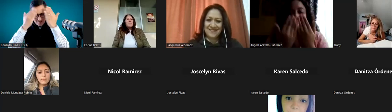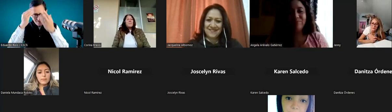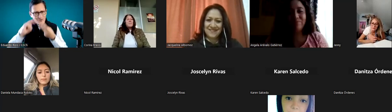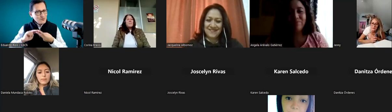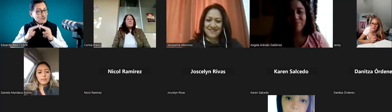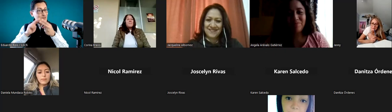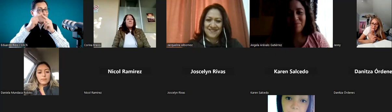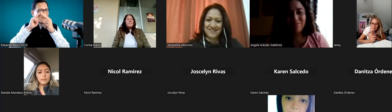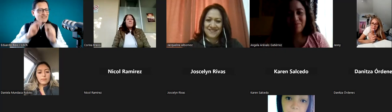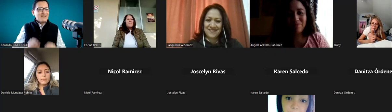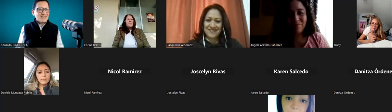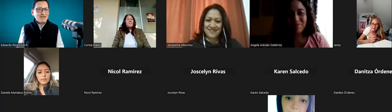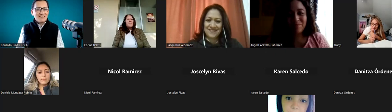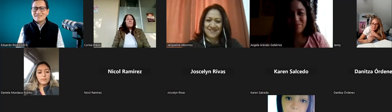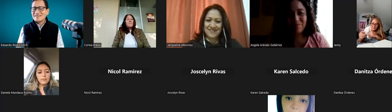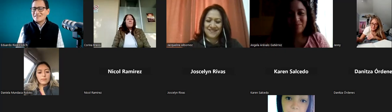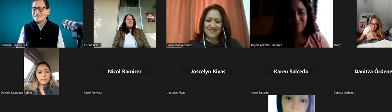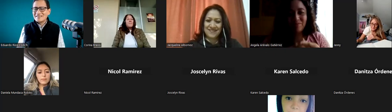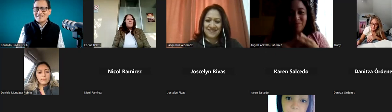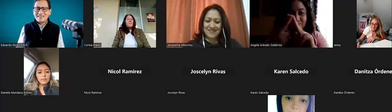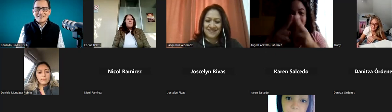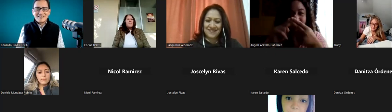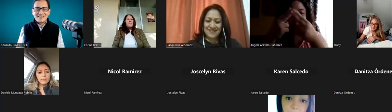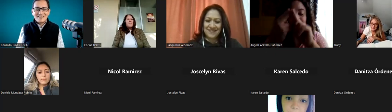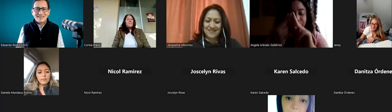construcción. Psicólogo, construcción, ¿ya? ¿Qué más?